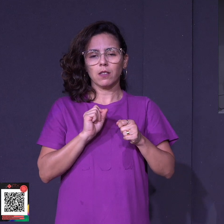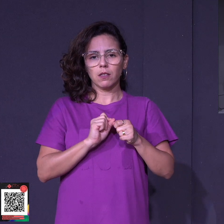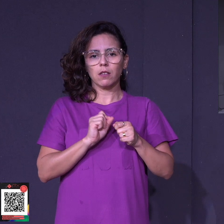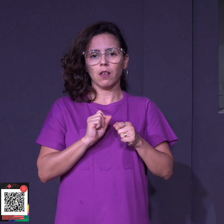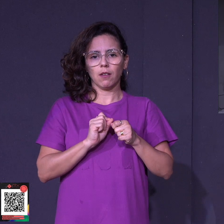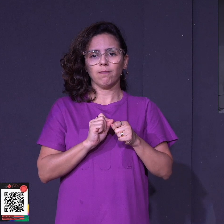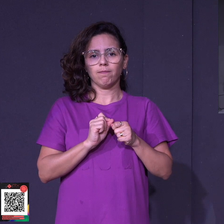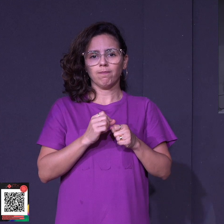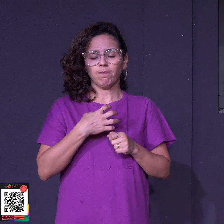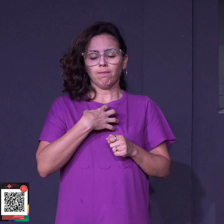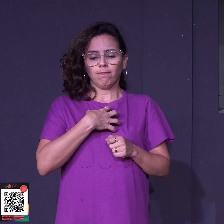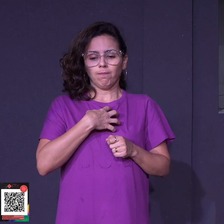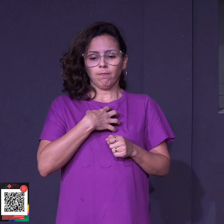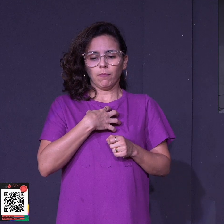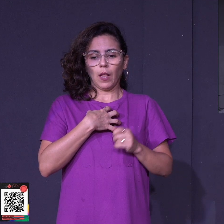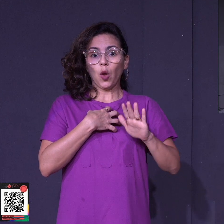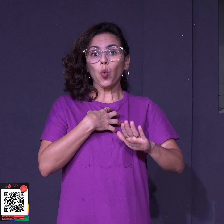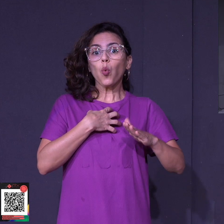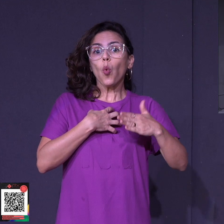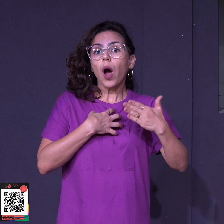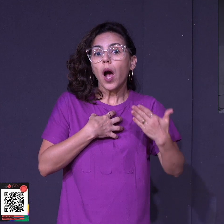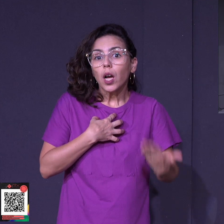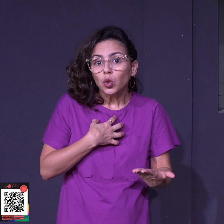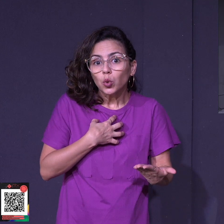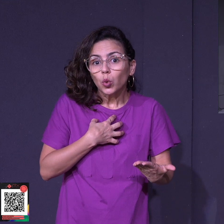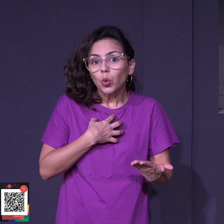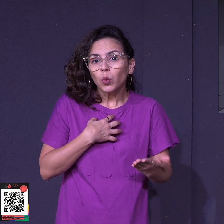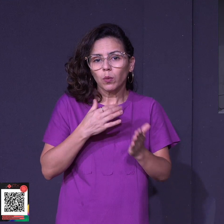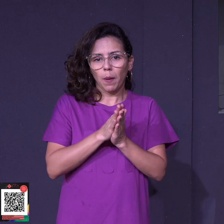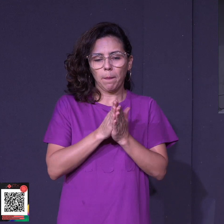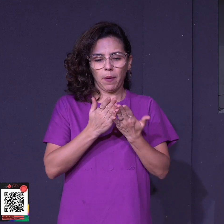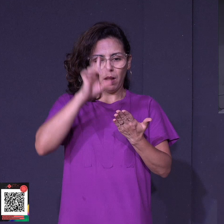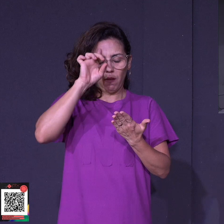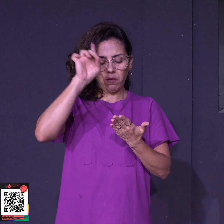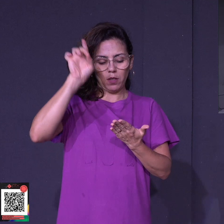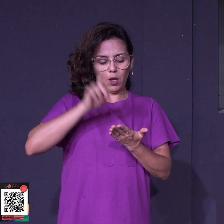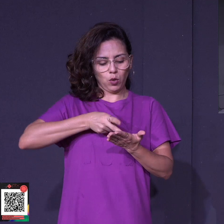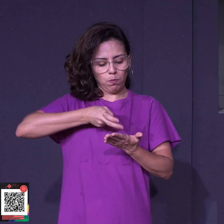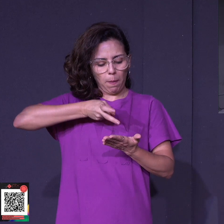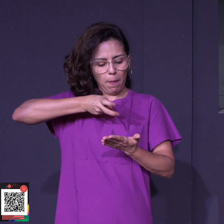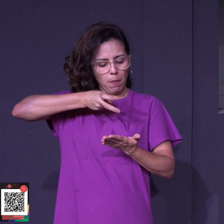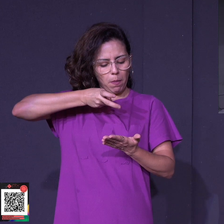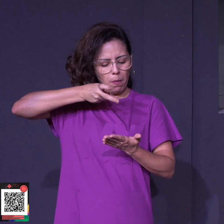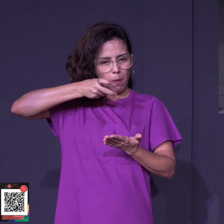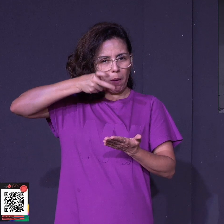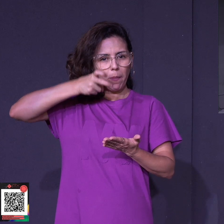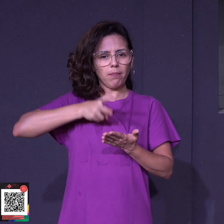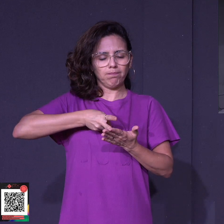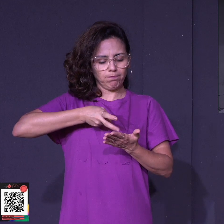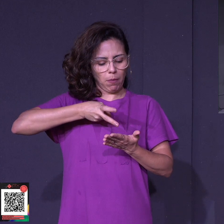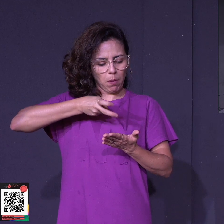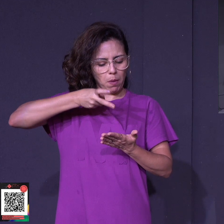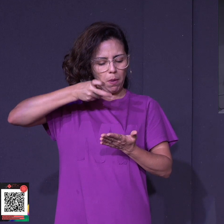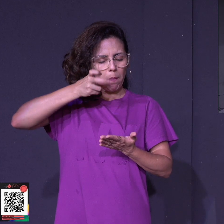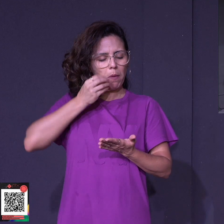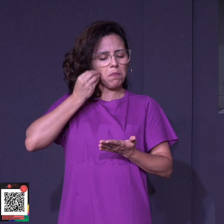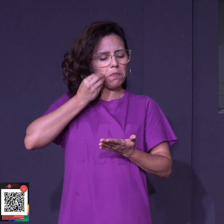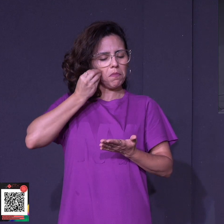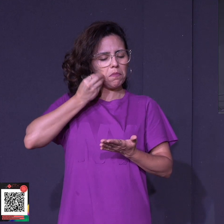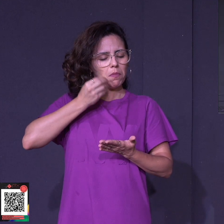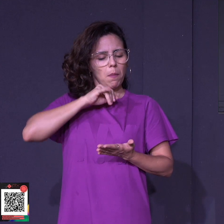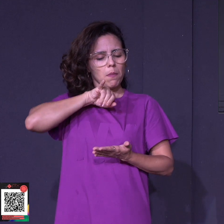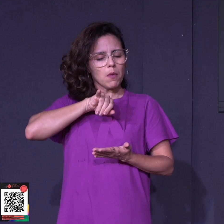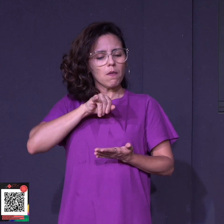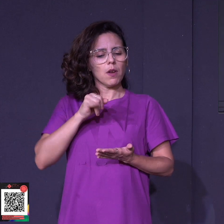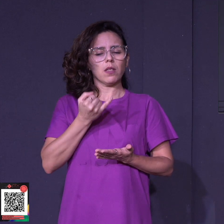verdadeiramente se alimentado da palavra. E exatamente por se alimentar e desfrutar de uma